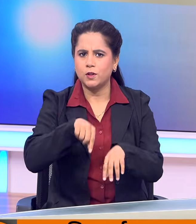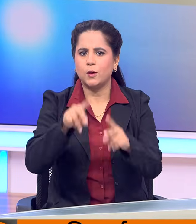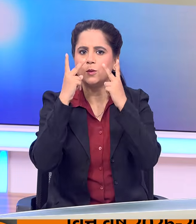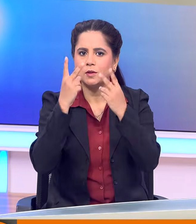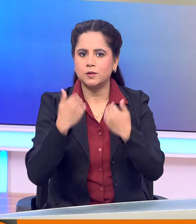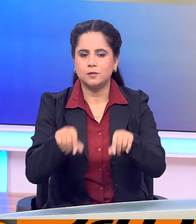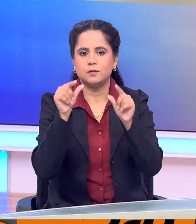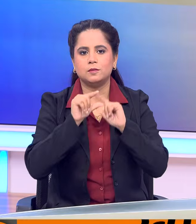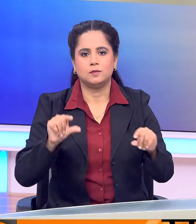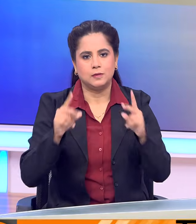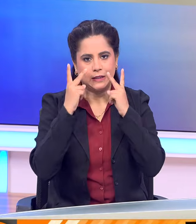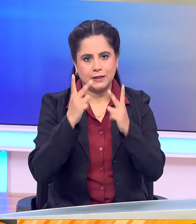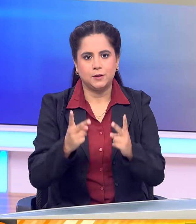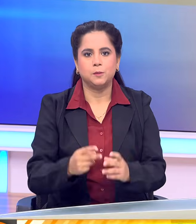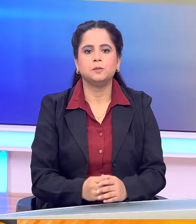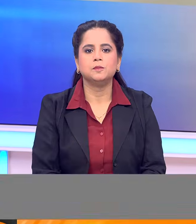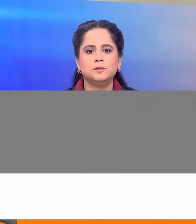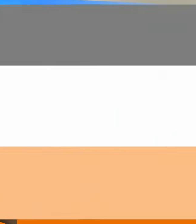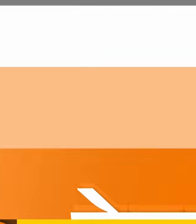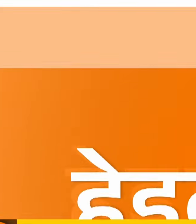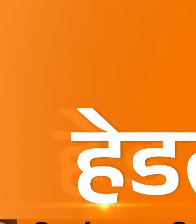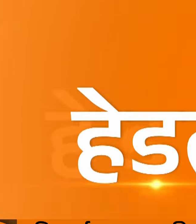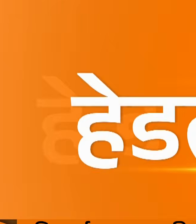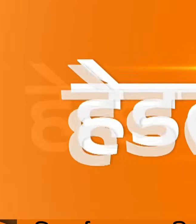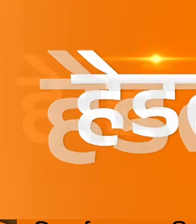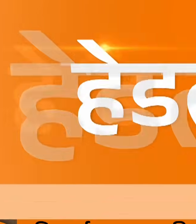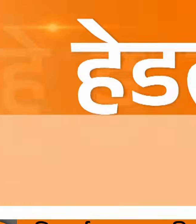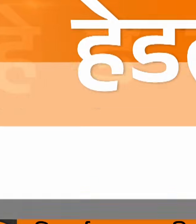इस वक्त की हेडलाइंस पर।